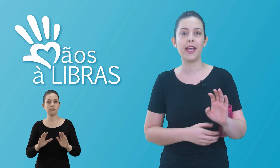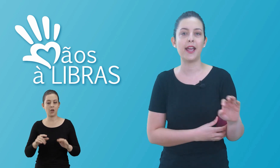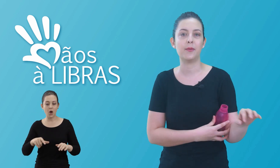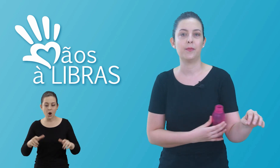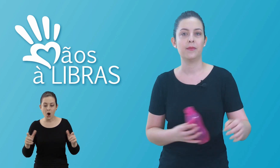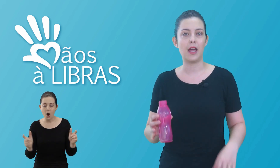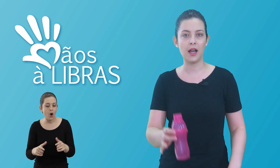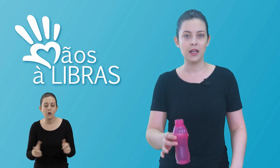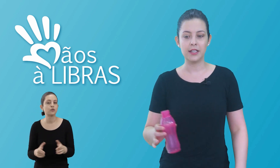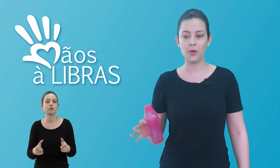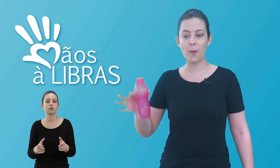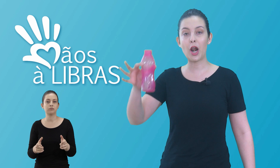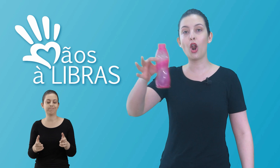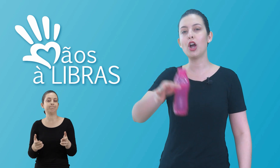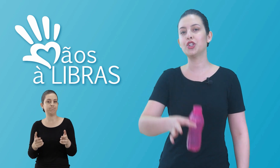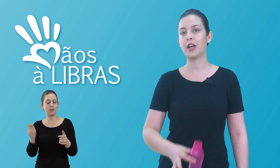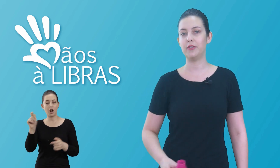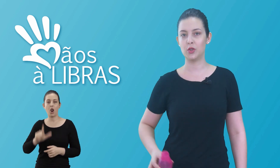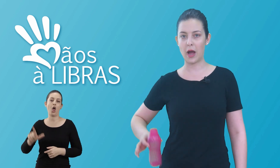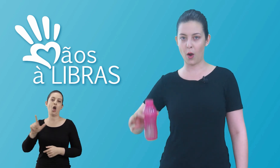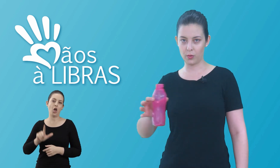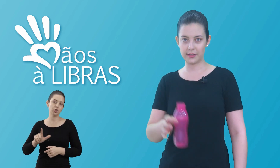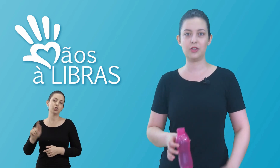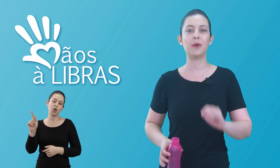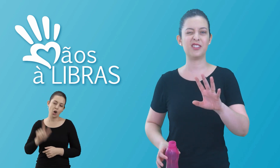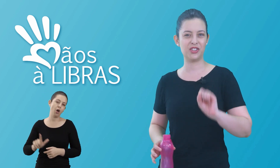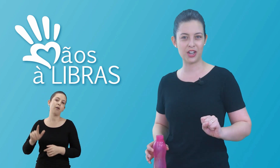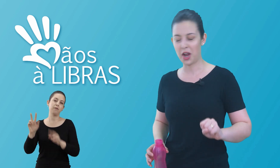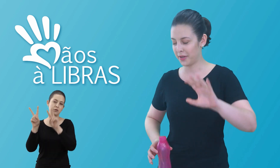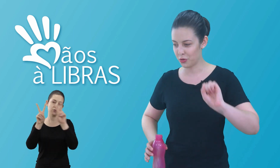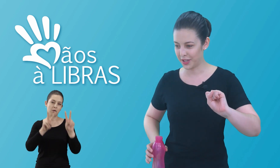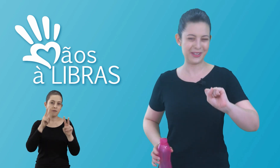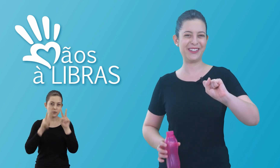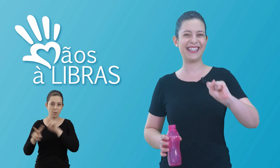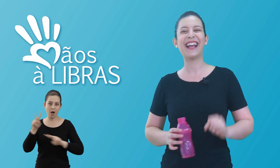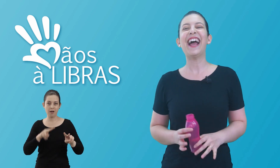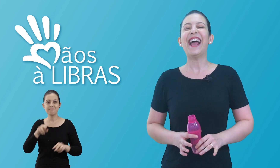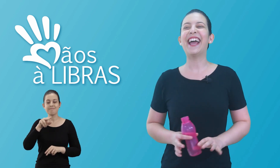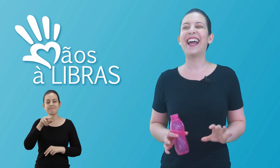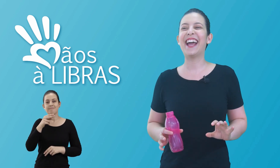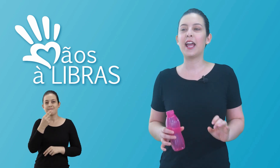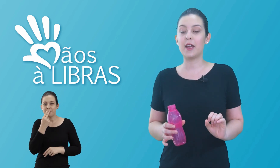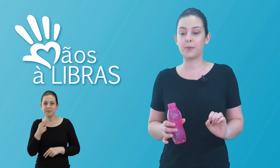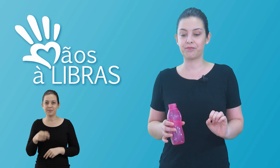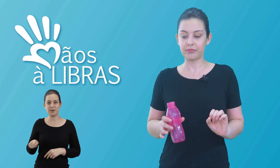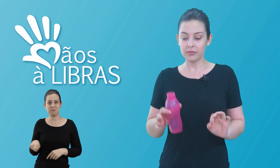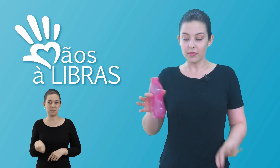que eu coloquei, tá? Então é uma lógica visual. Assiste bastante Charlie Chaplin que ajuda também, tô brincando.